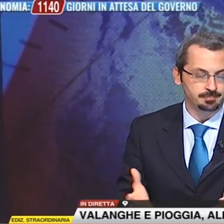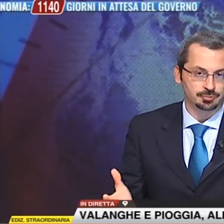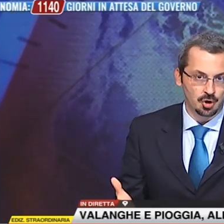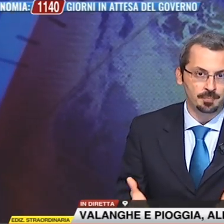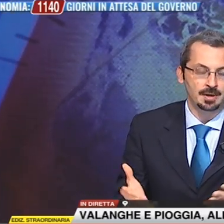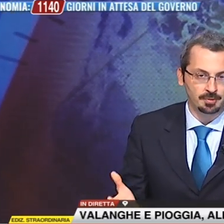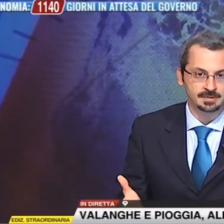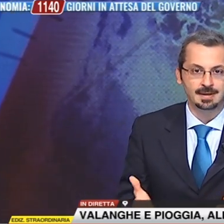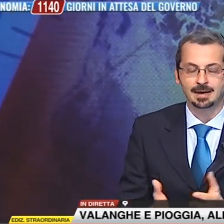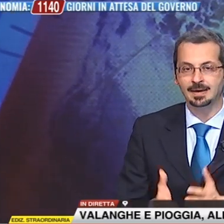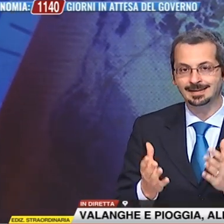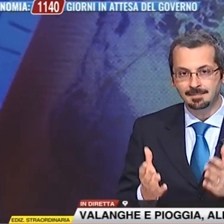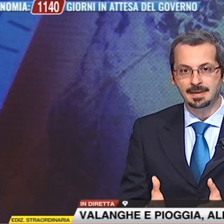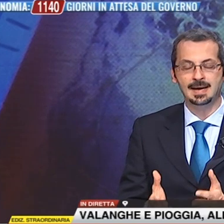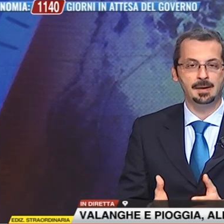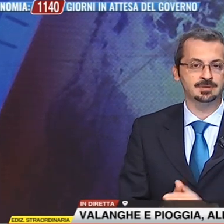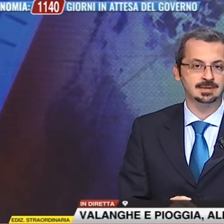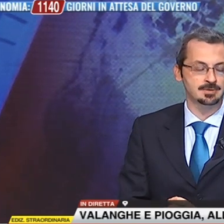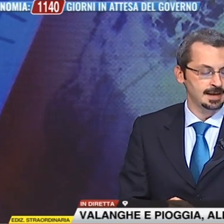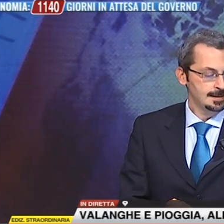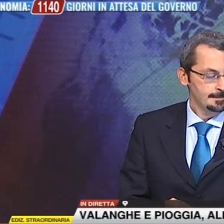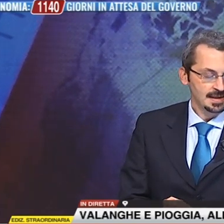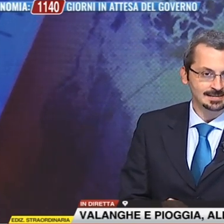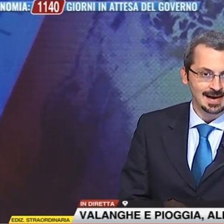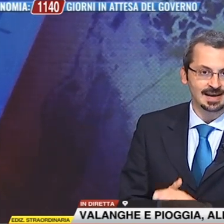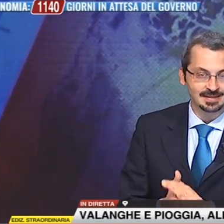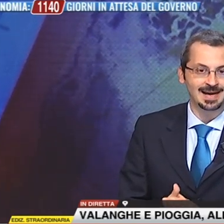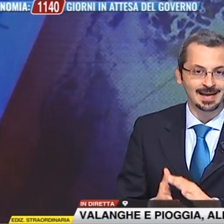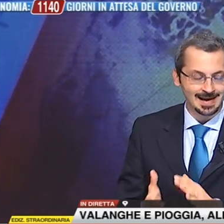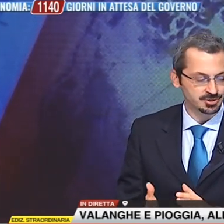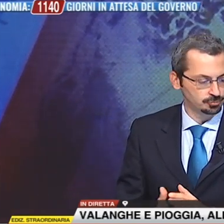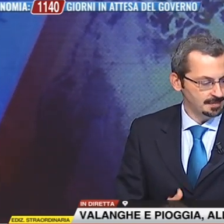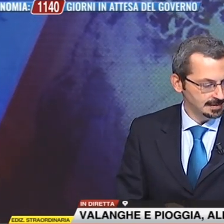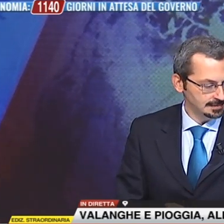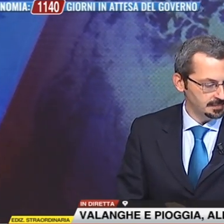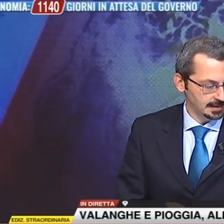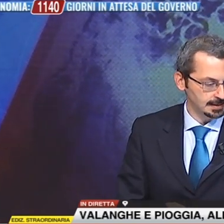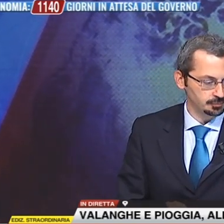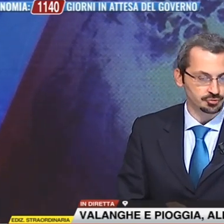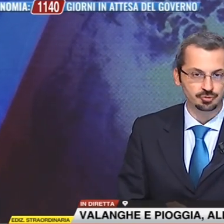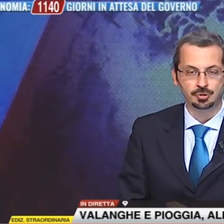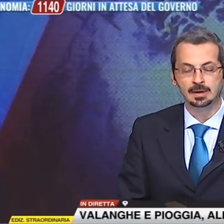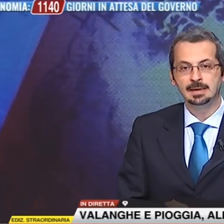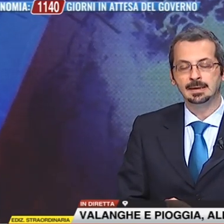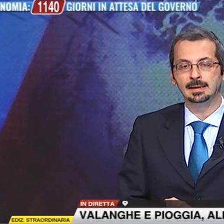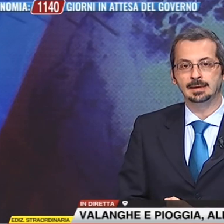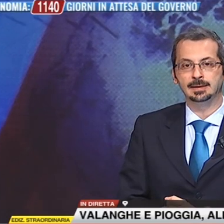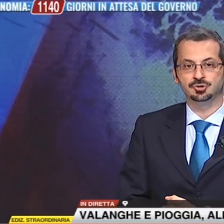è purtroppo il ponte dell'Immacolata, ma è una situazione da evitare assolutamente, perché appunto